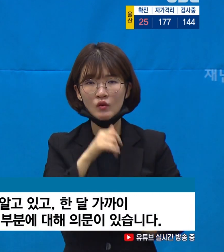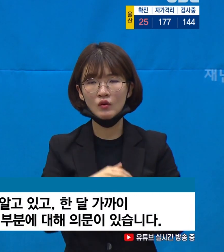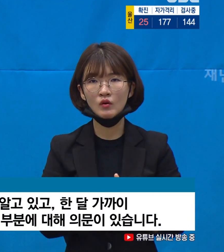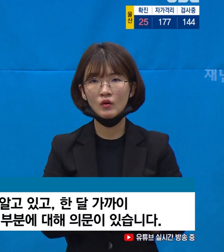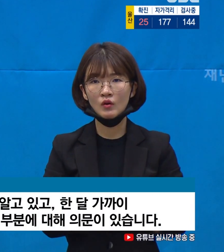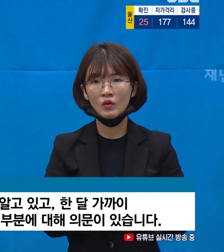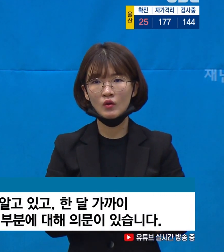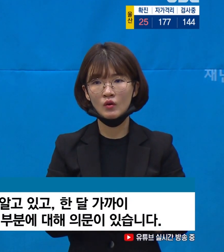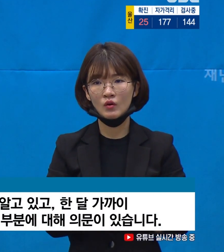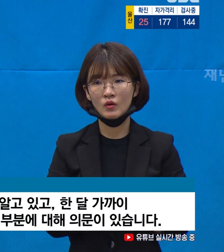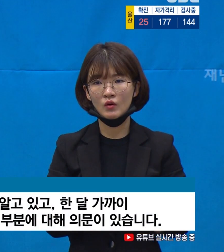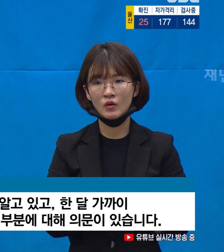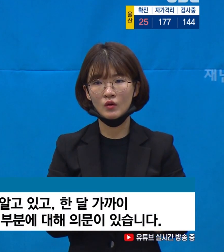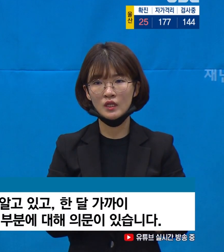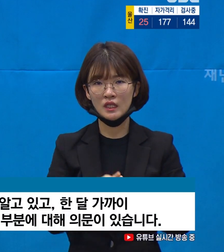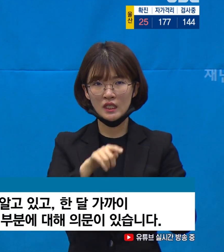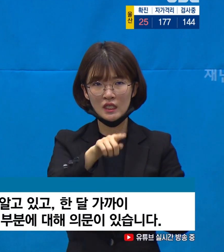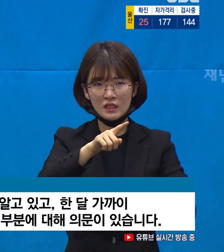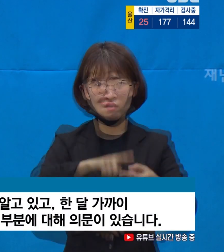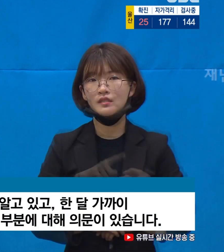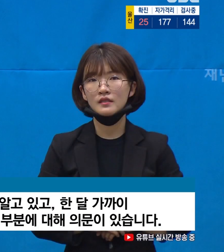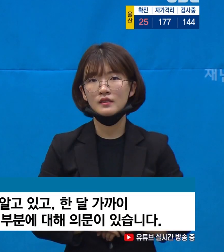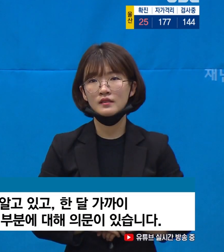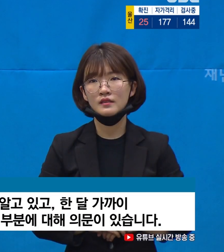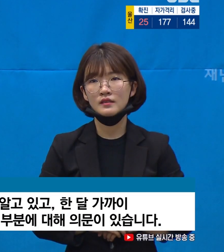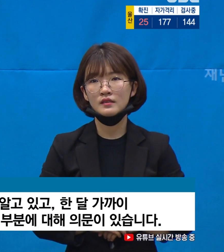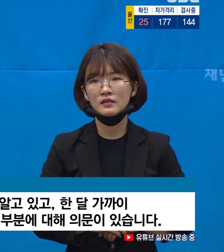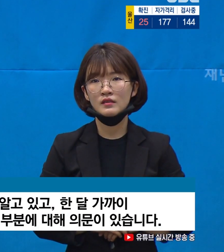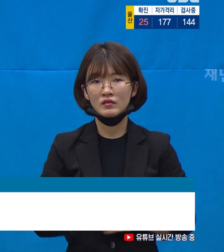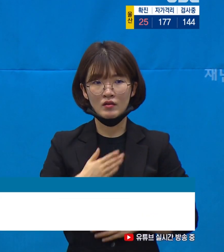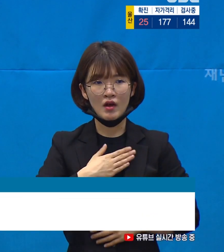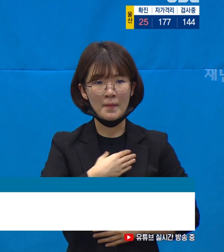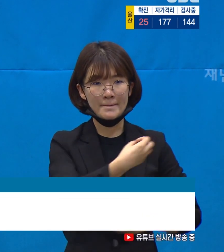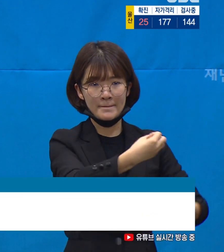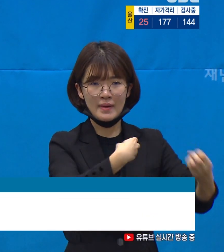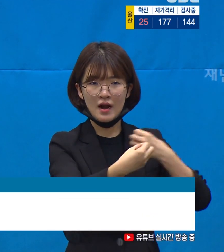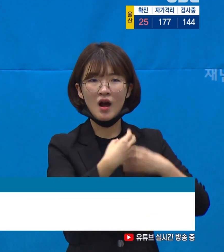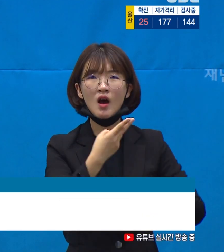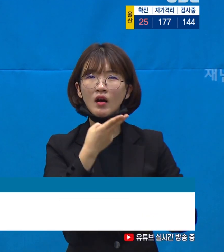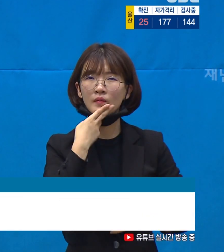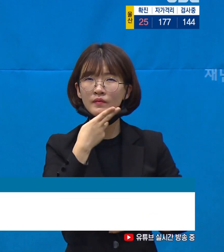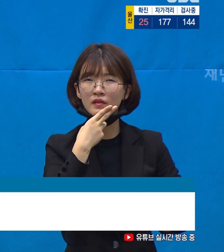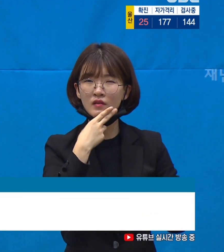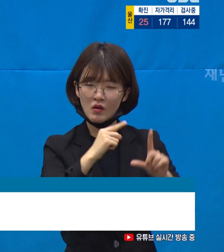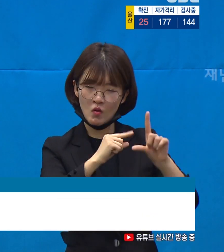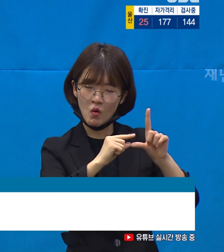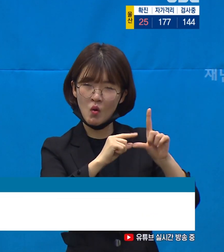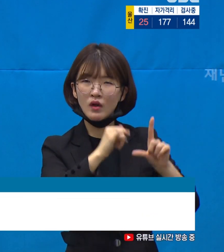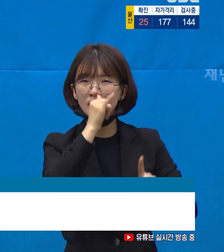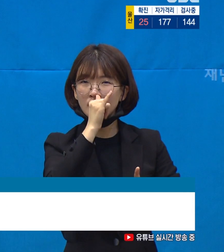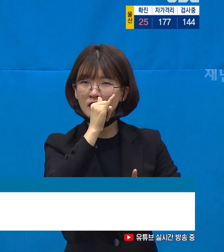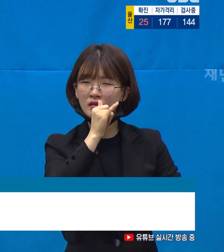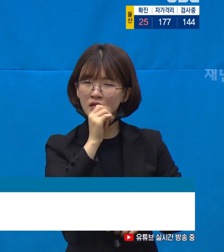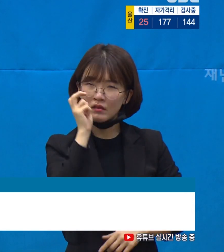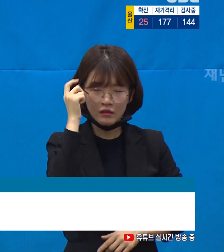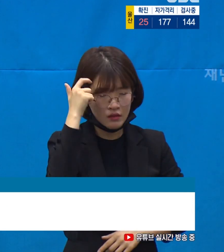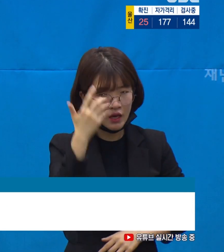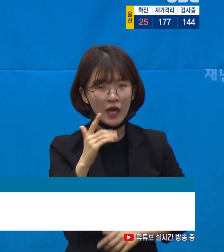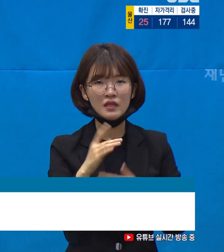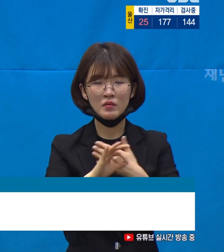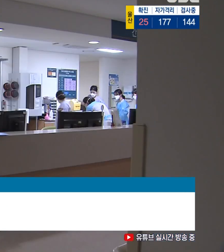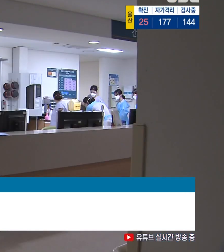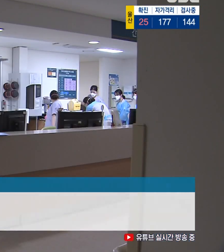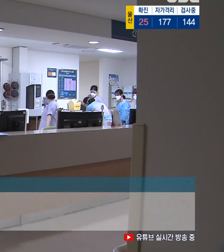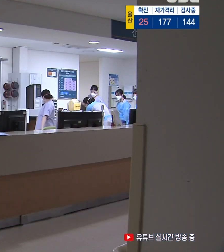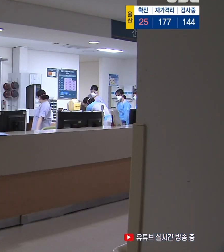저희들도 여분에 대해서 지금 의문이 있습니다. 저희한테 진술 안 한 부분이 아마 있는지 그 사이에 어떤 활동을